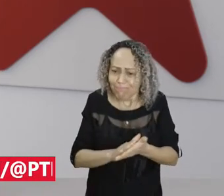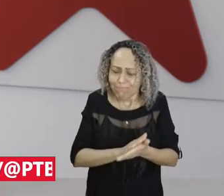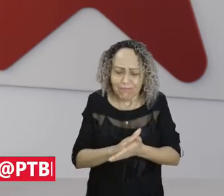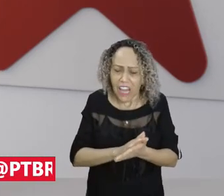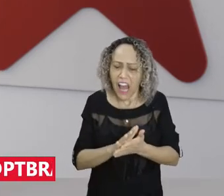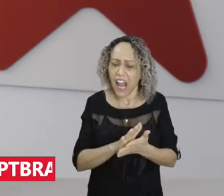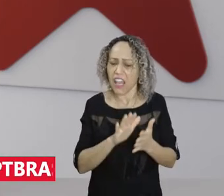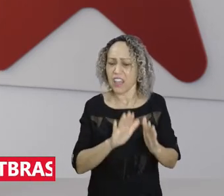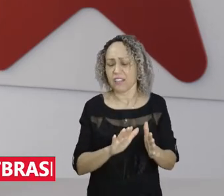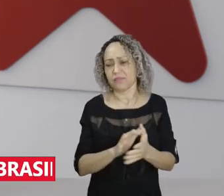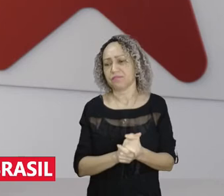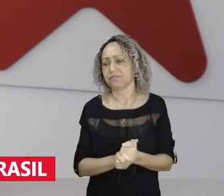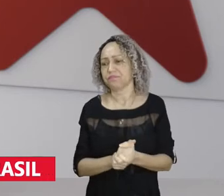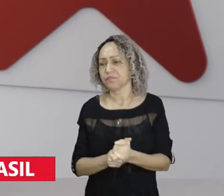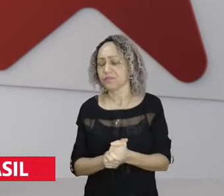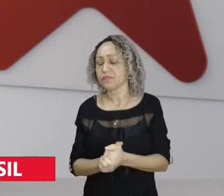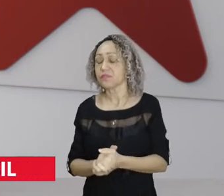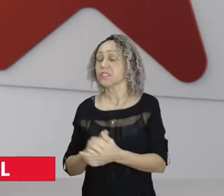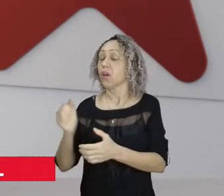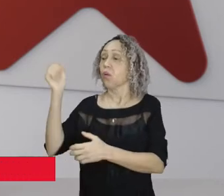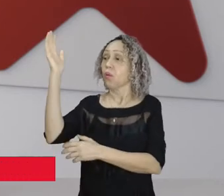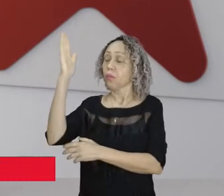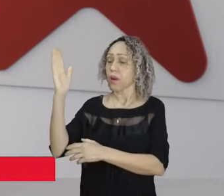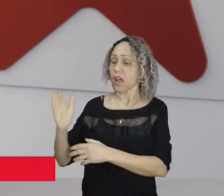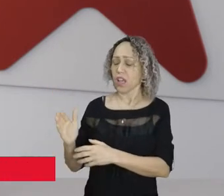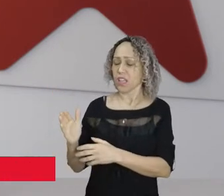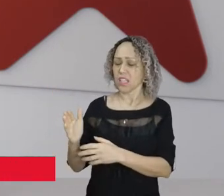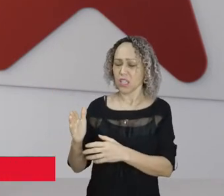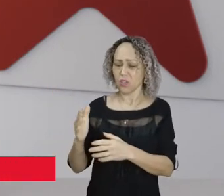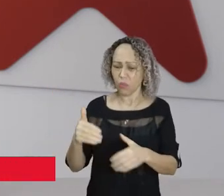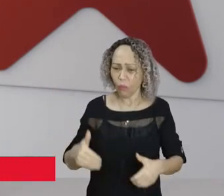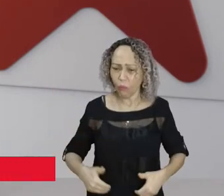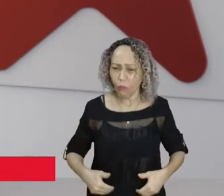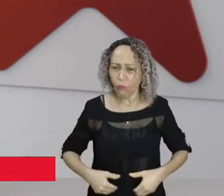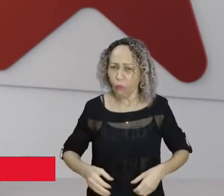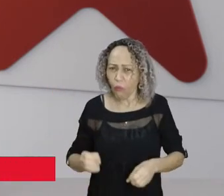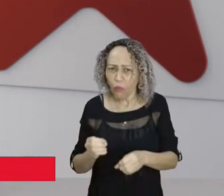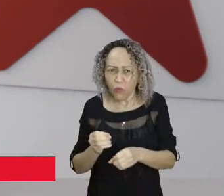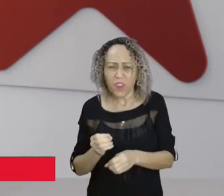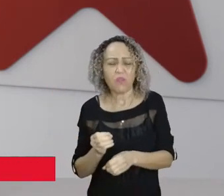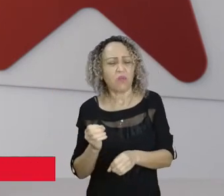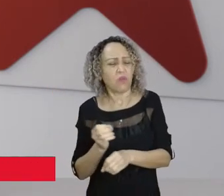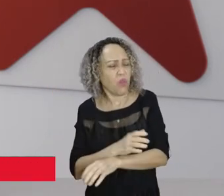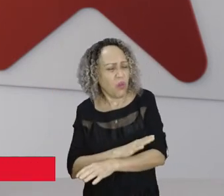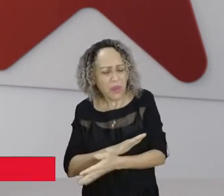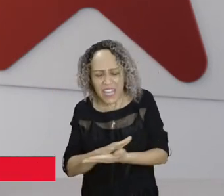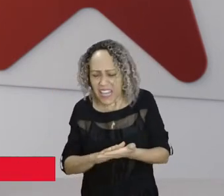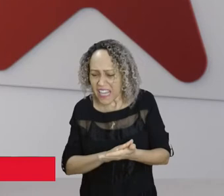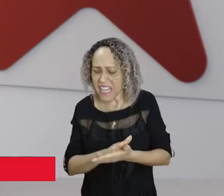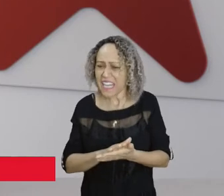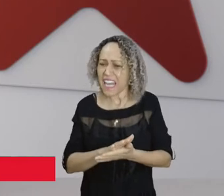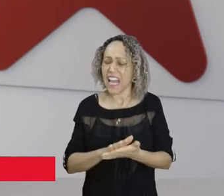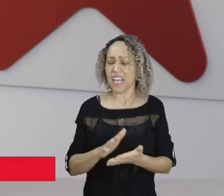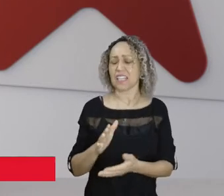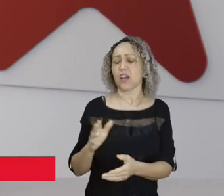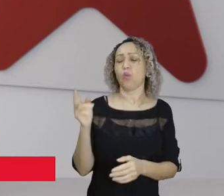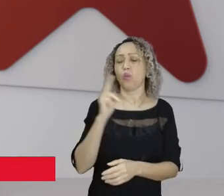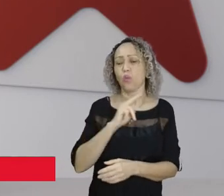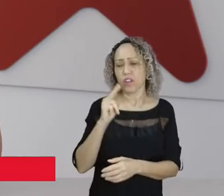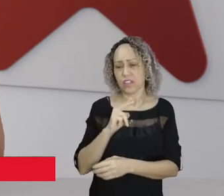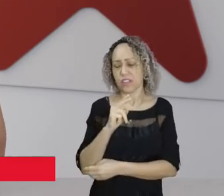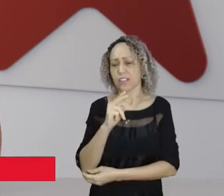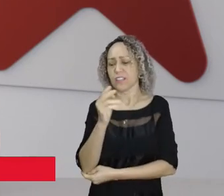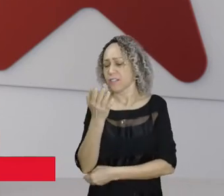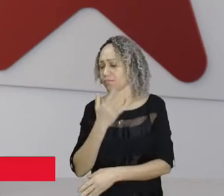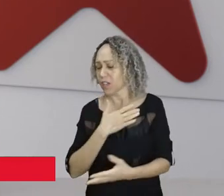Almeri Guerra pede Brasil sem fome urgente, né? O Vicente Goldo comenta retomar os armazéns de estoques de alimentos do